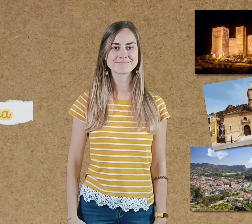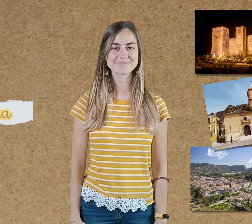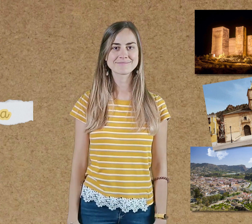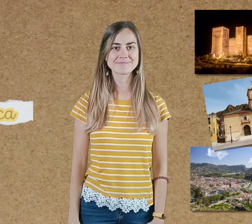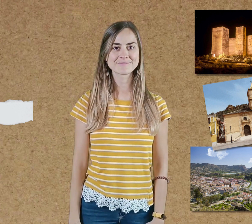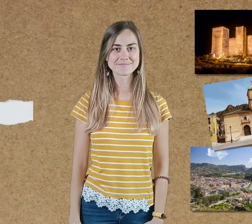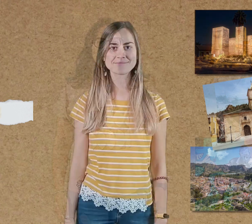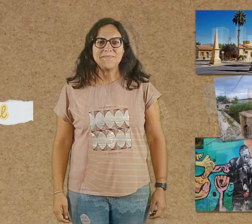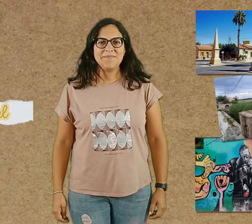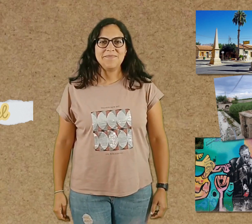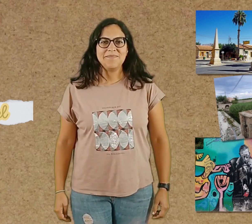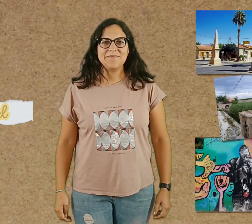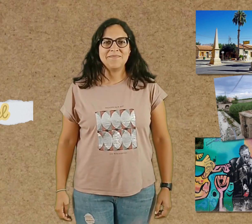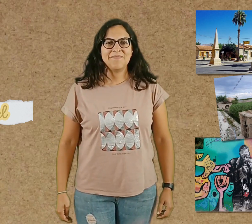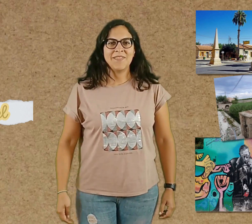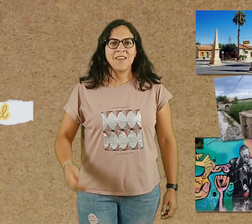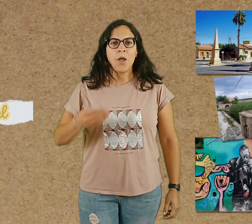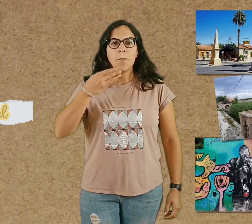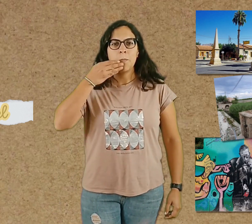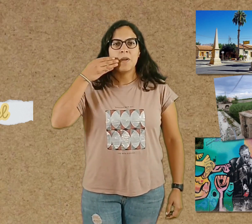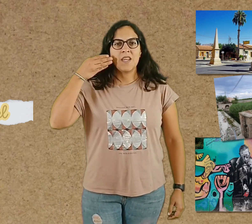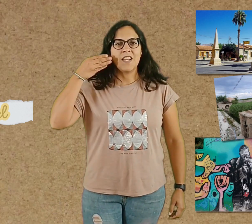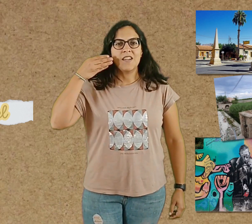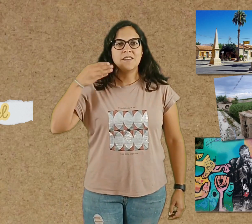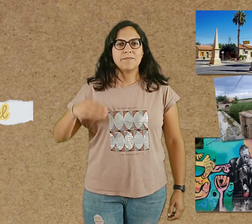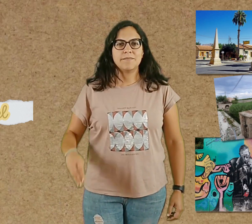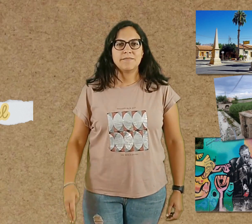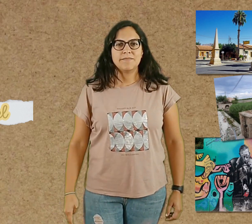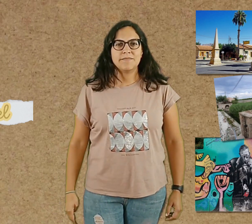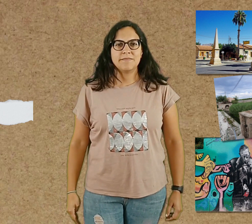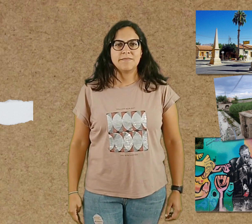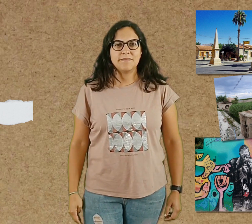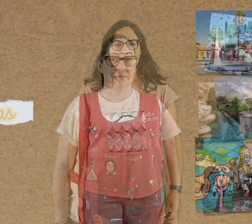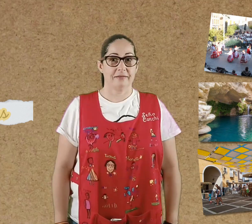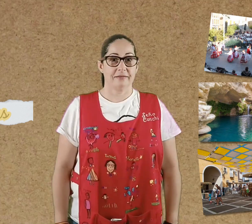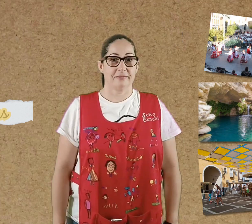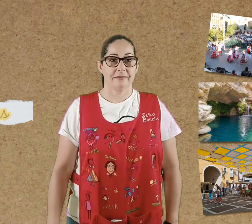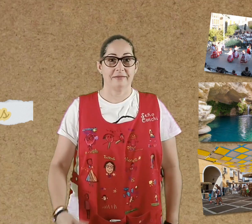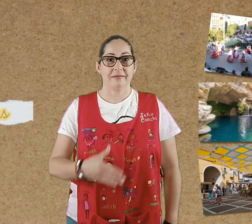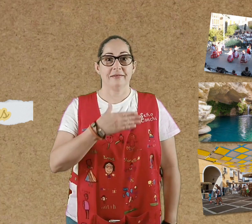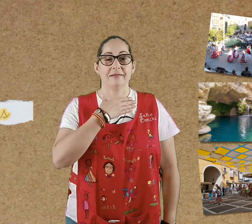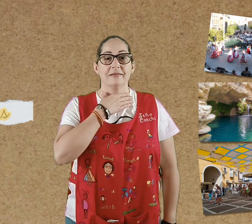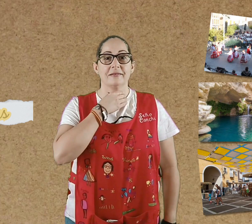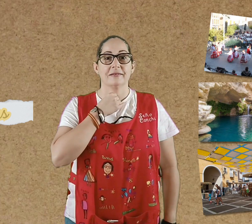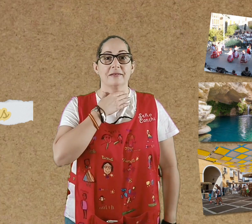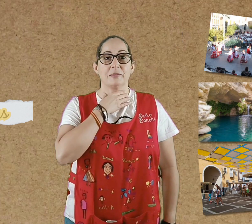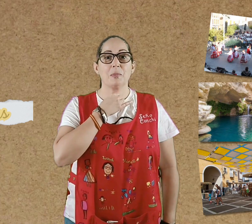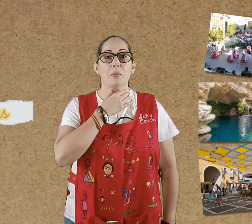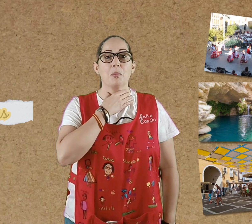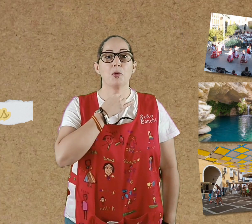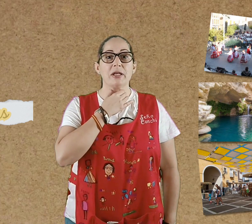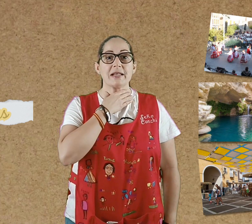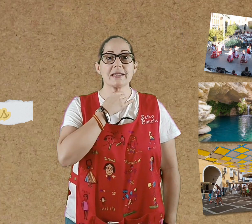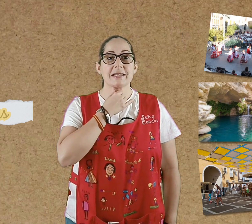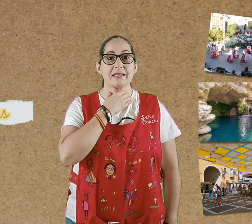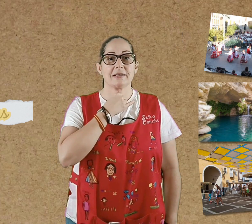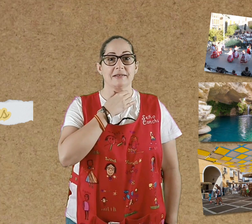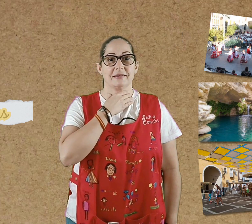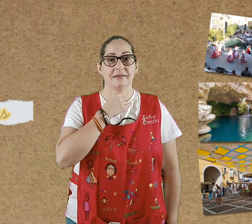sincero, huele a caldero y brisa de playa. Ella es lo antiguo y lo nuevo, ella es la tierra soñada,